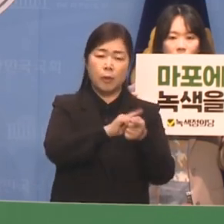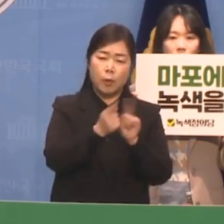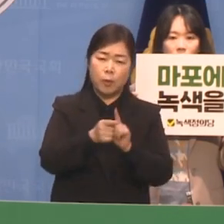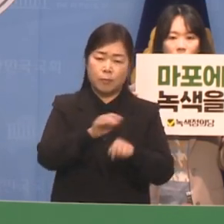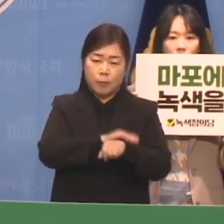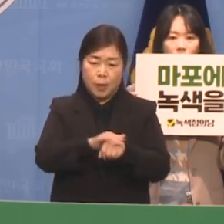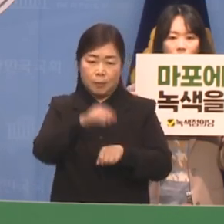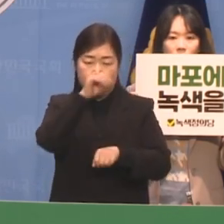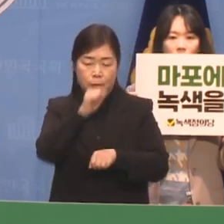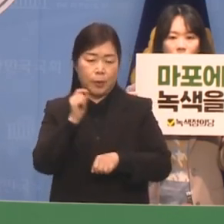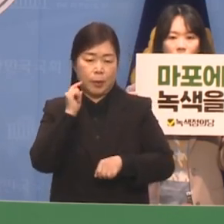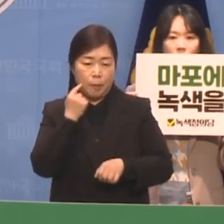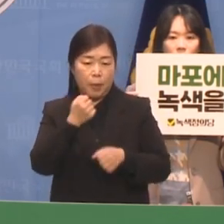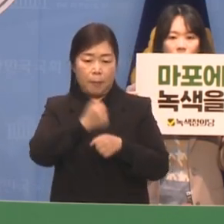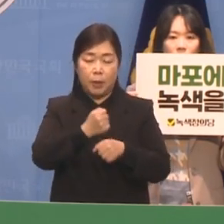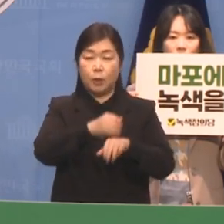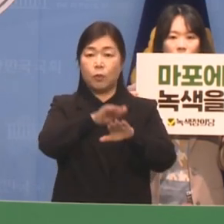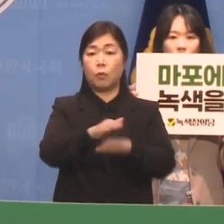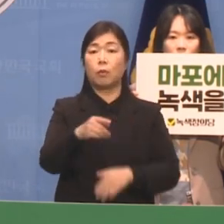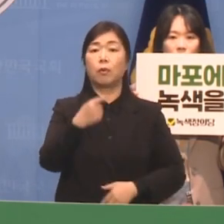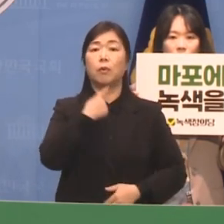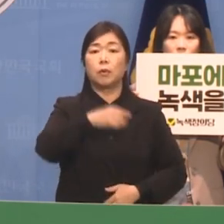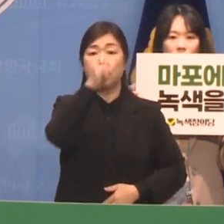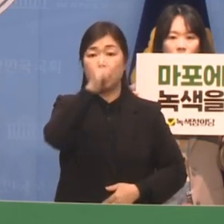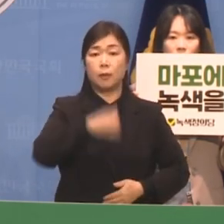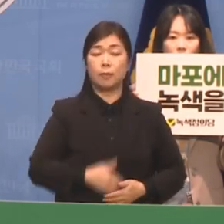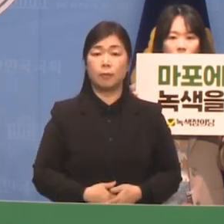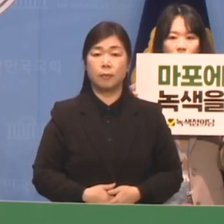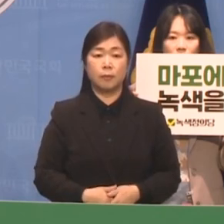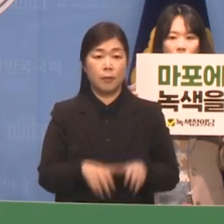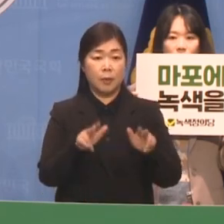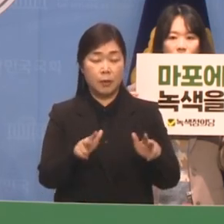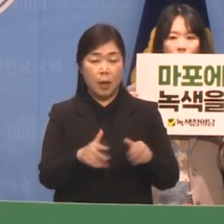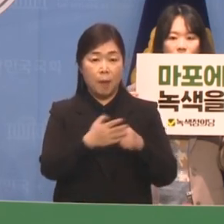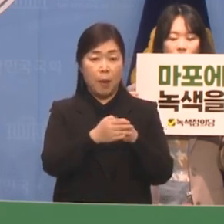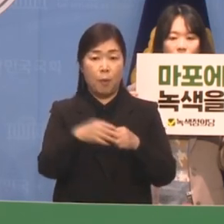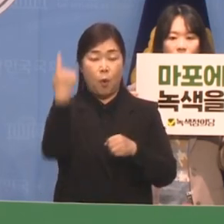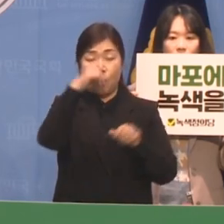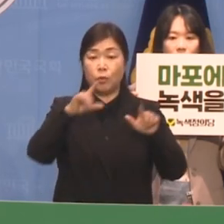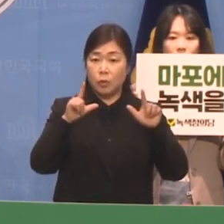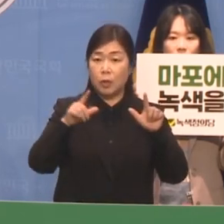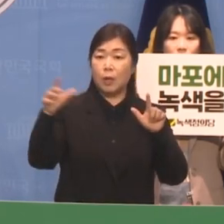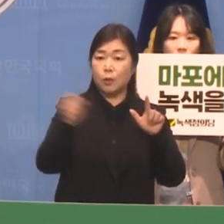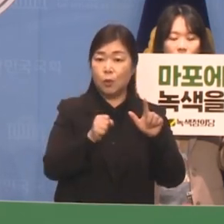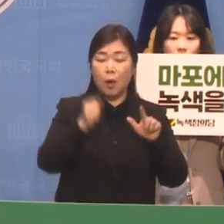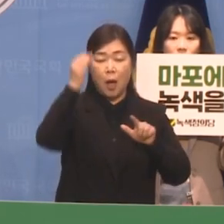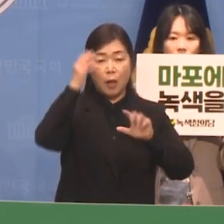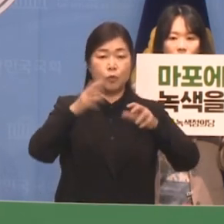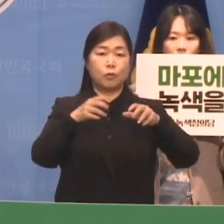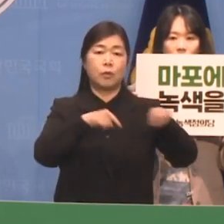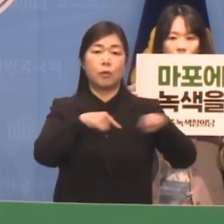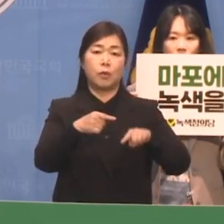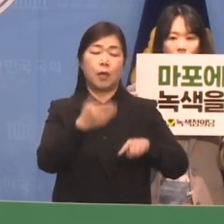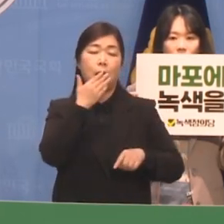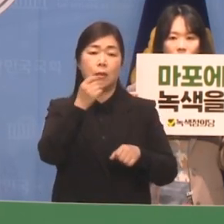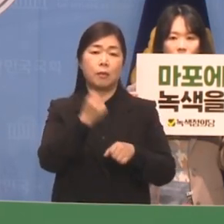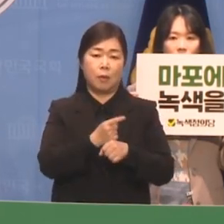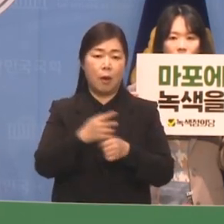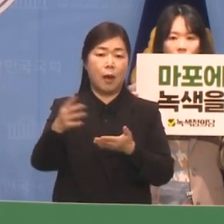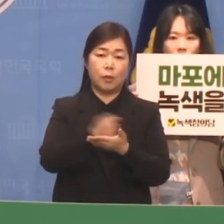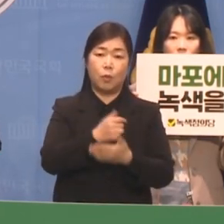만들어온 공간입니다. 이제 이 마포의 얼굴로 한국 정치의 가능성을 함께